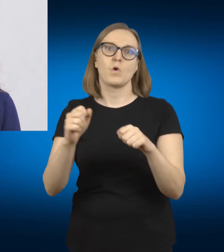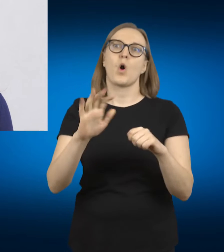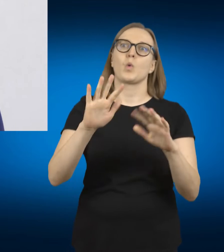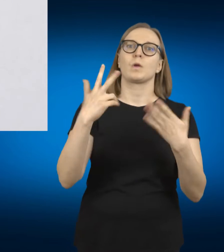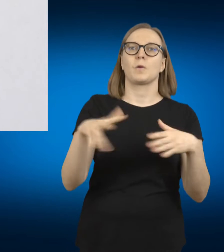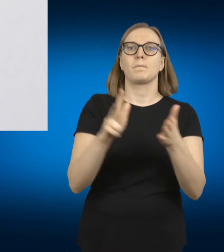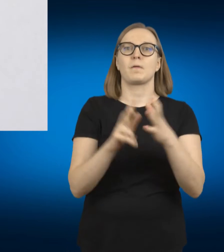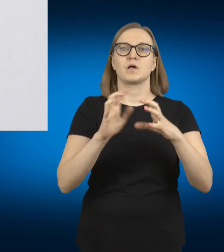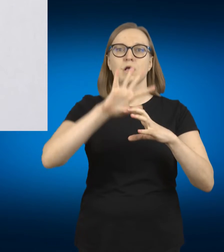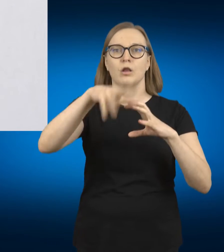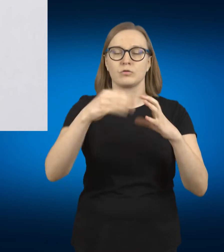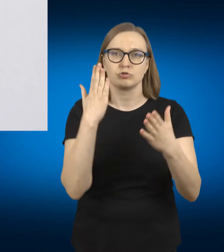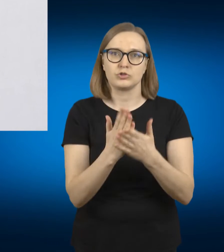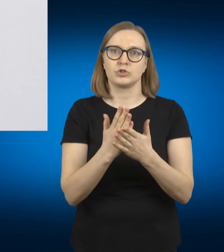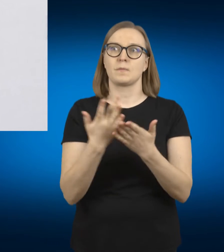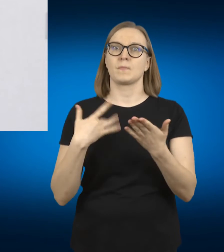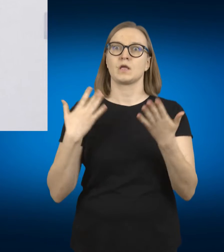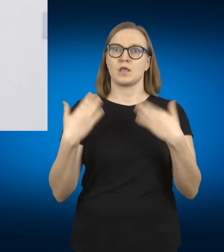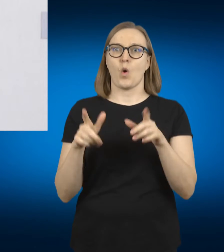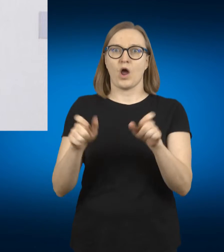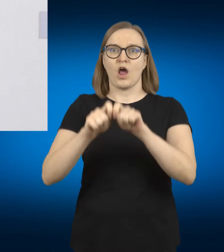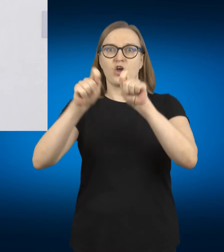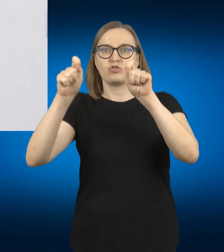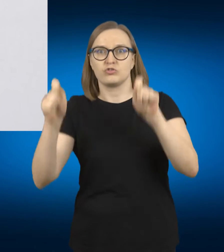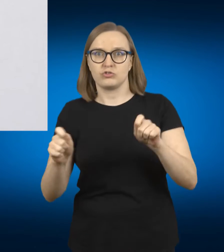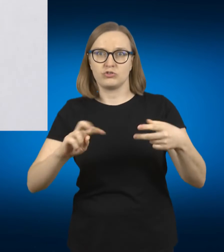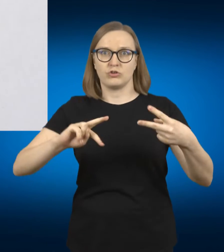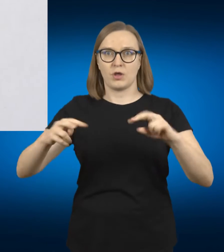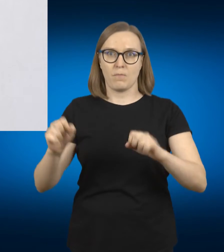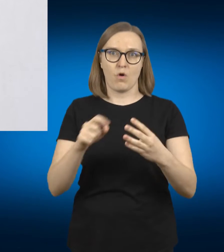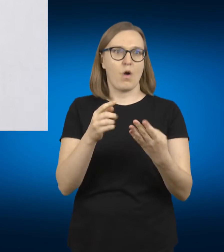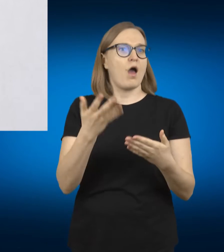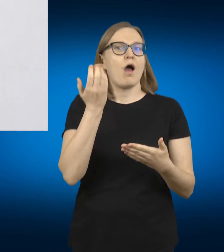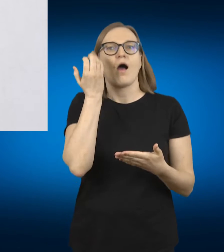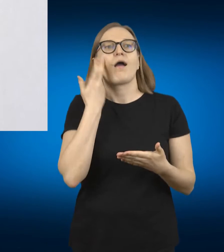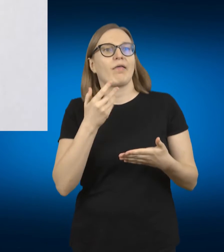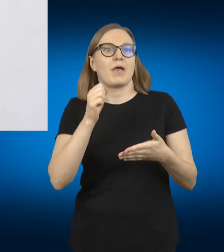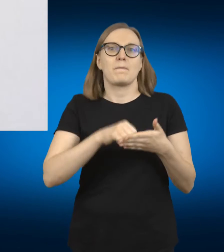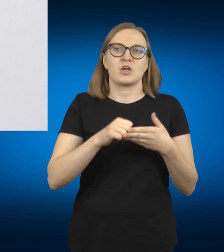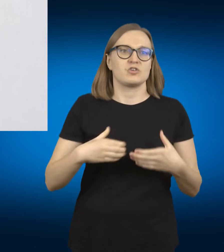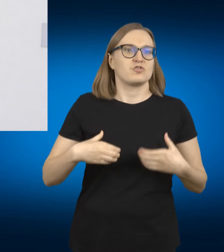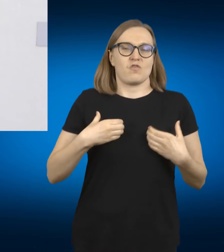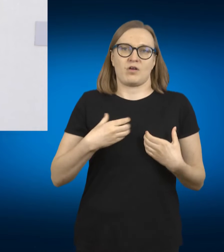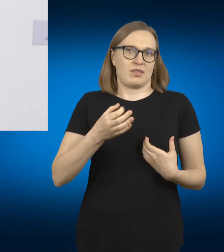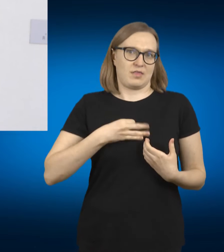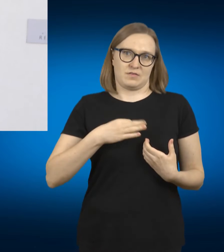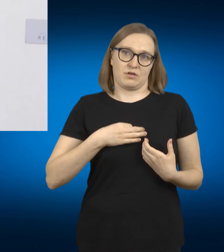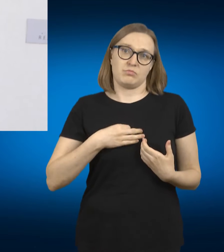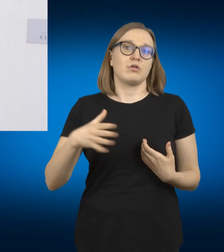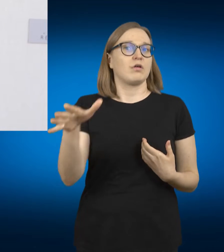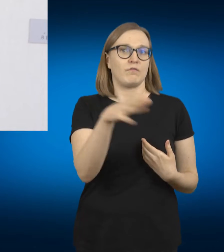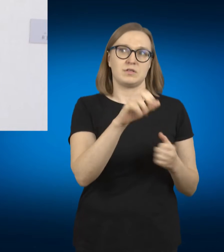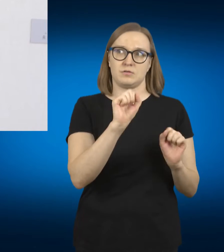galbūt palietė juos tiesiogiai karantinas ir pasikeitė jų gyvenimas. Tai nepriklausomai kokia situacija buvo, visiems galėjo būti